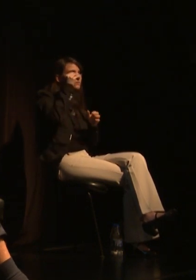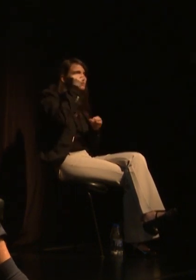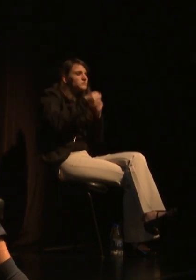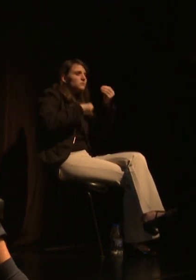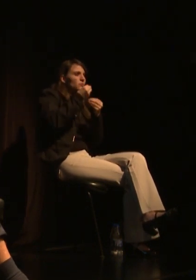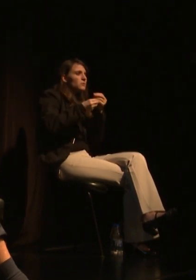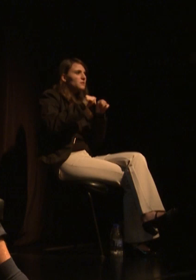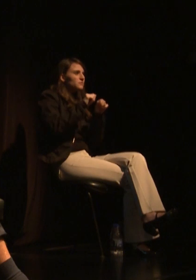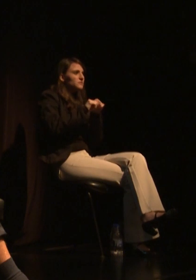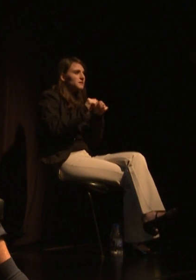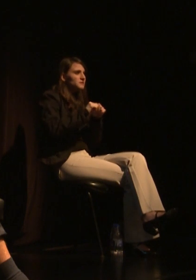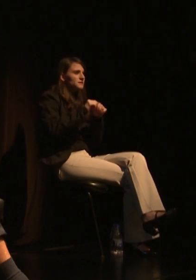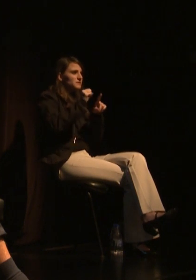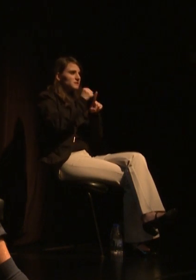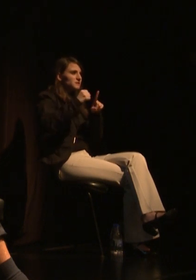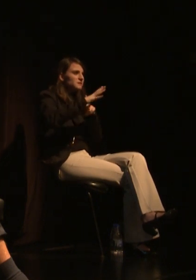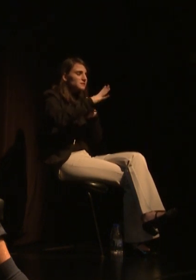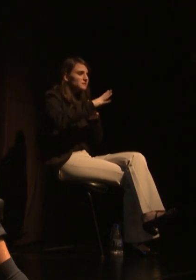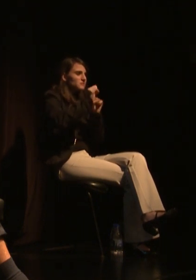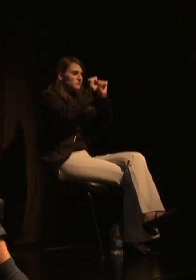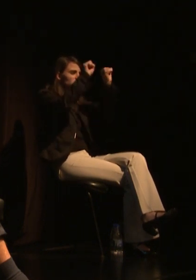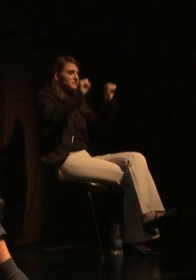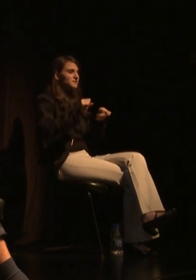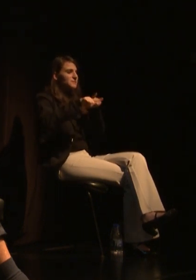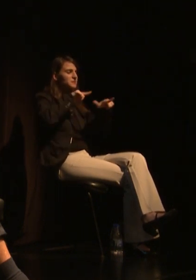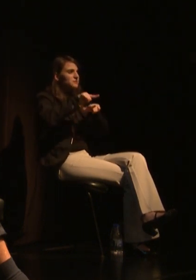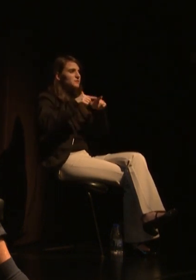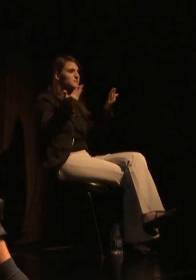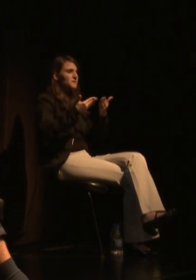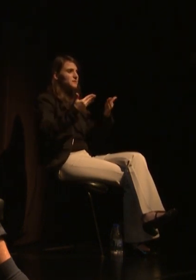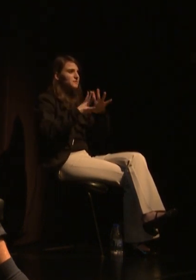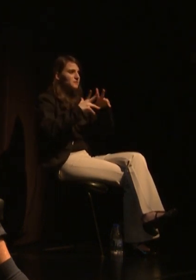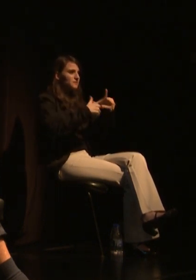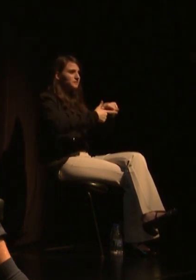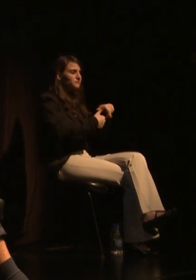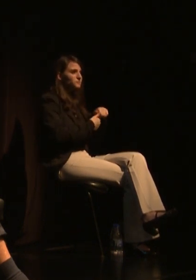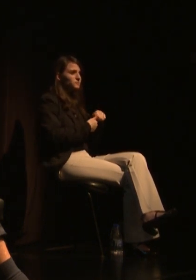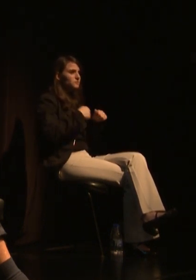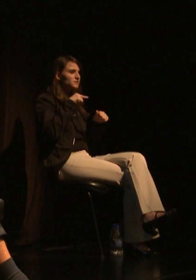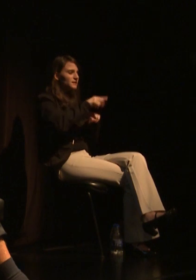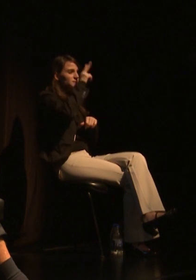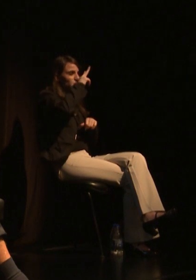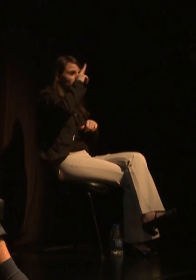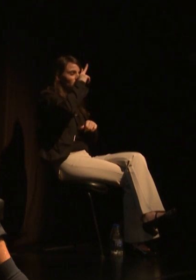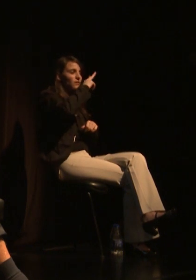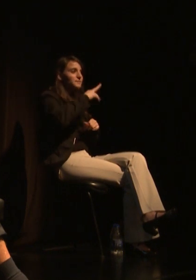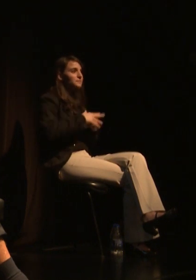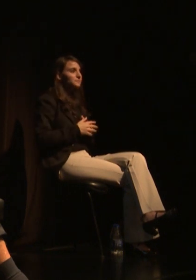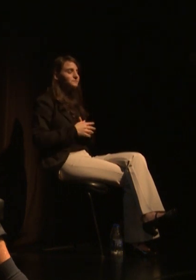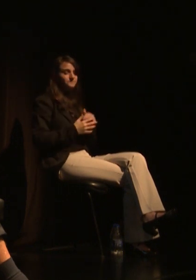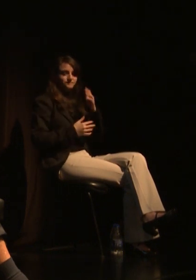senhor trata o sistema de trabalho nesse universo desses personagens e dessa